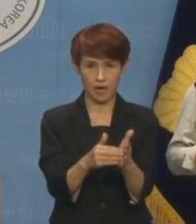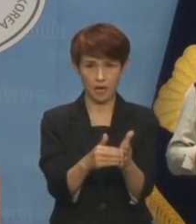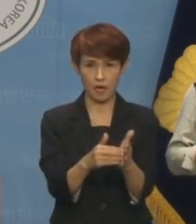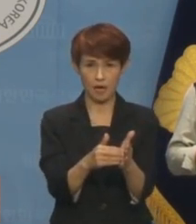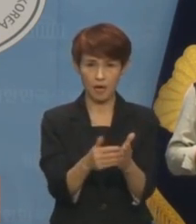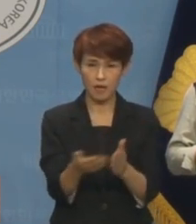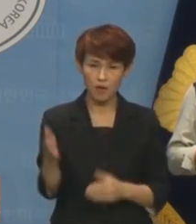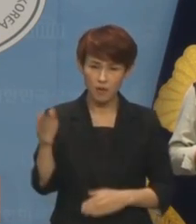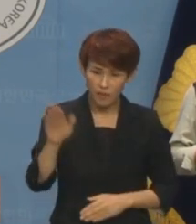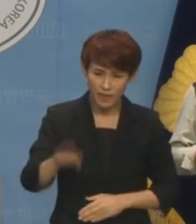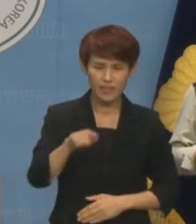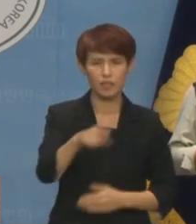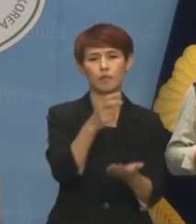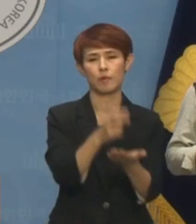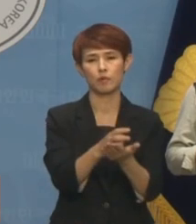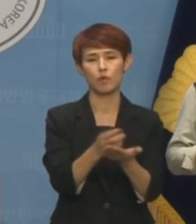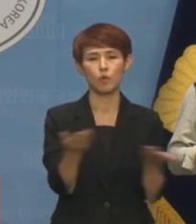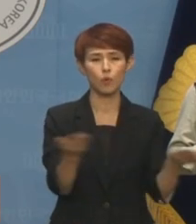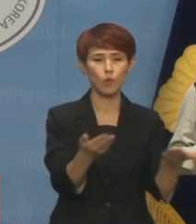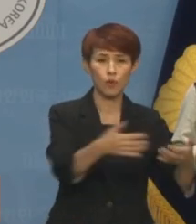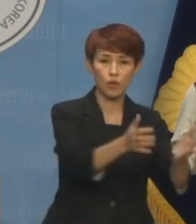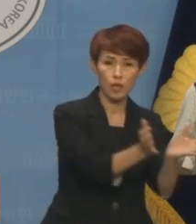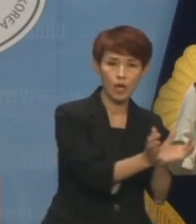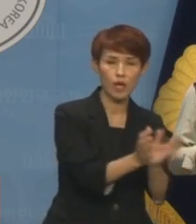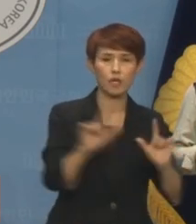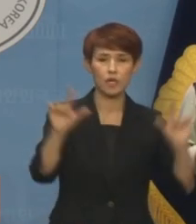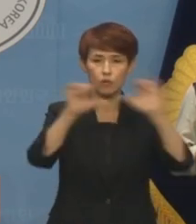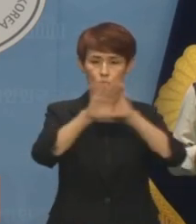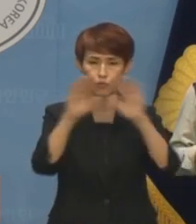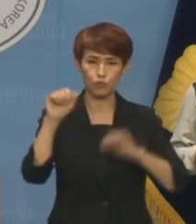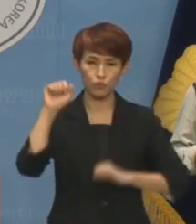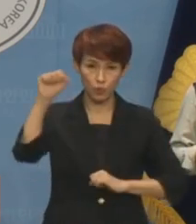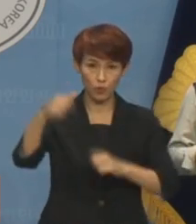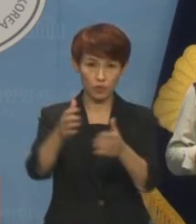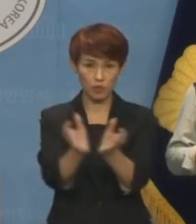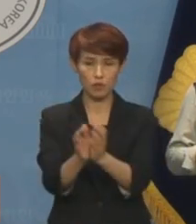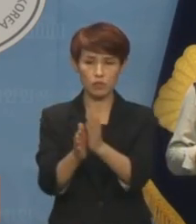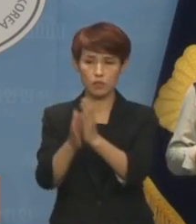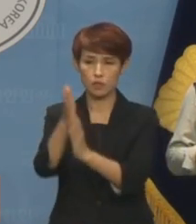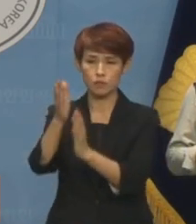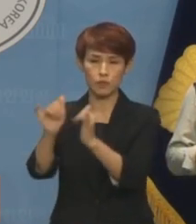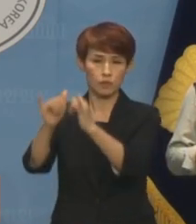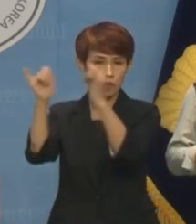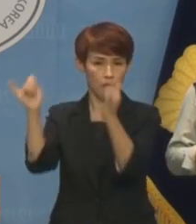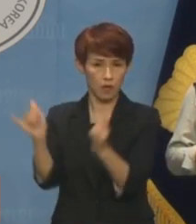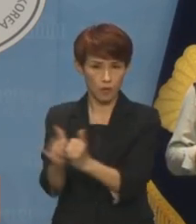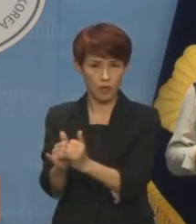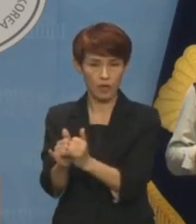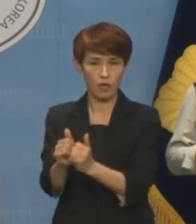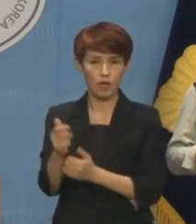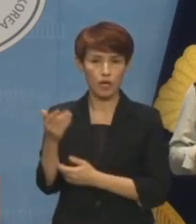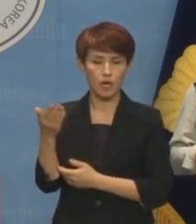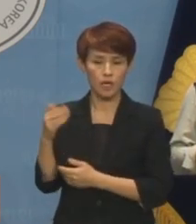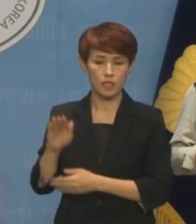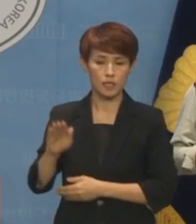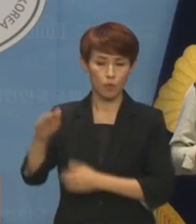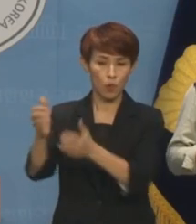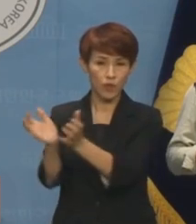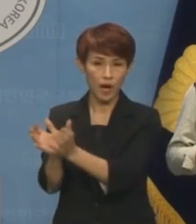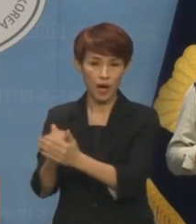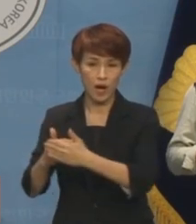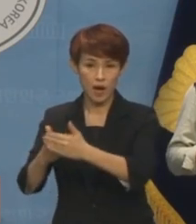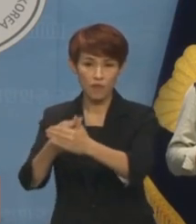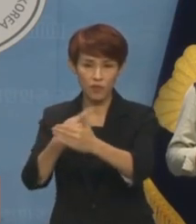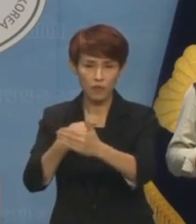이 법은 노동계와 기후운동 진영, 시민사회와 진보정당이 추진해온